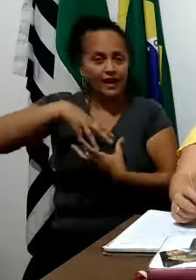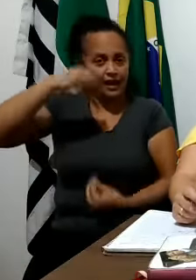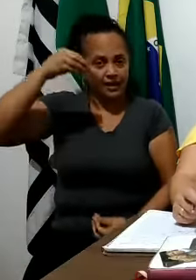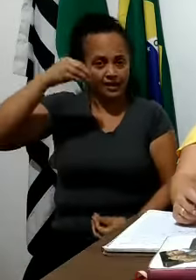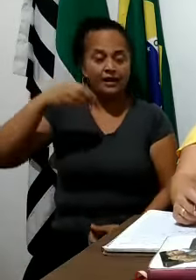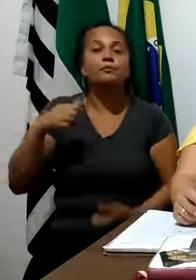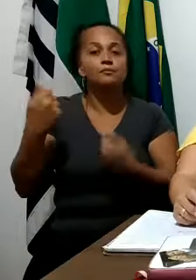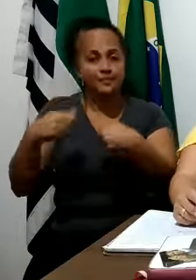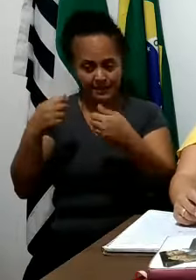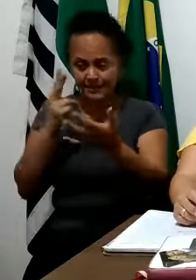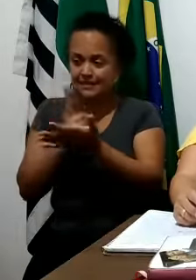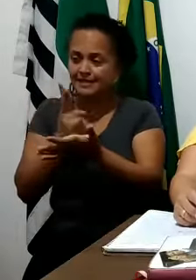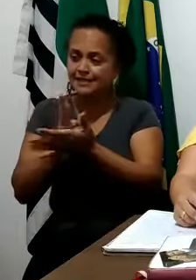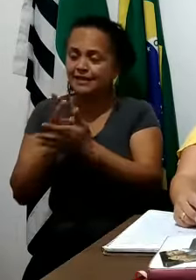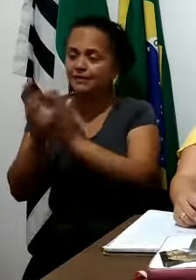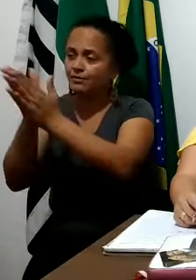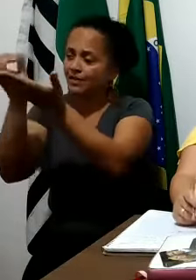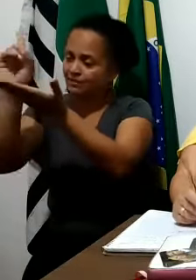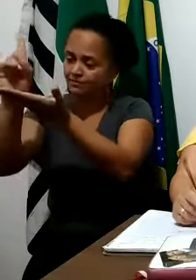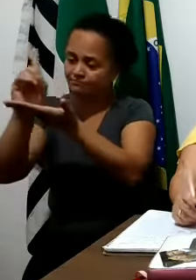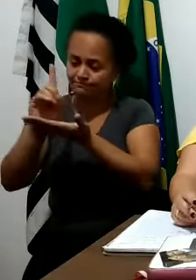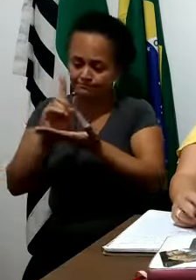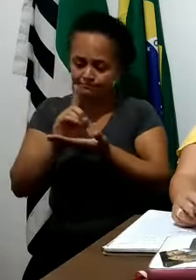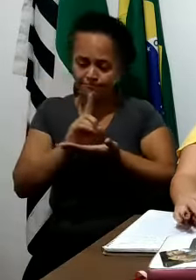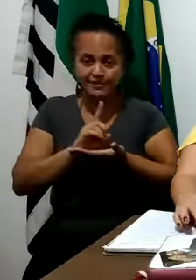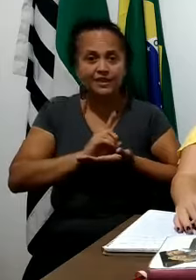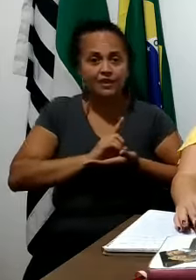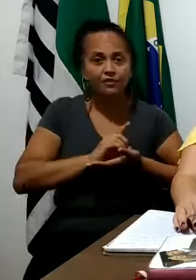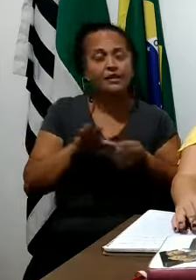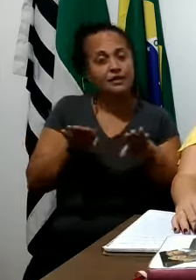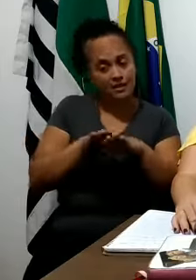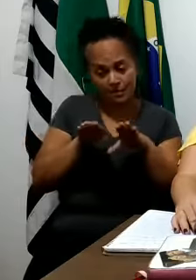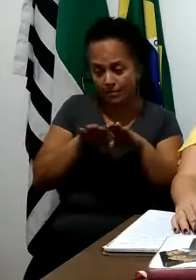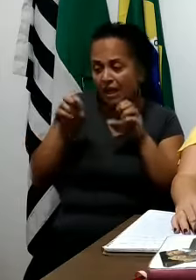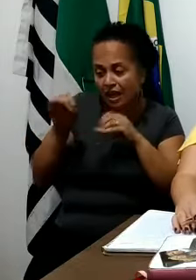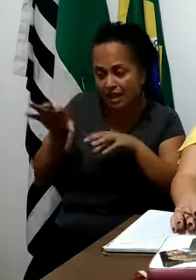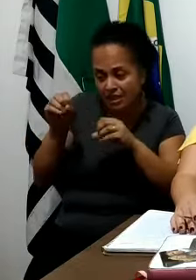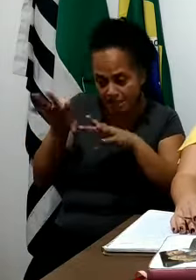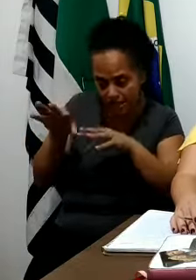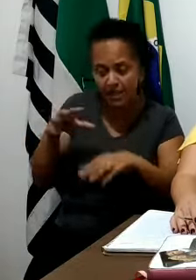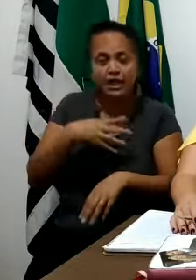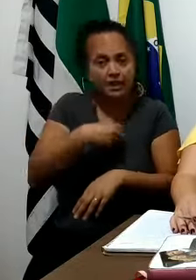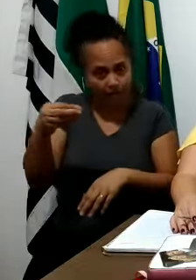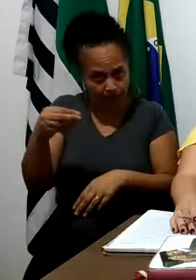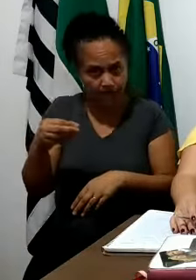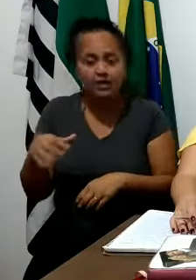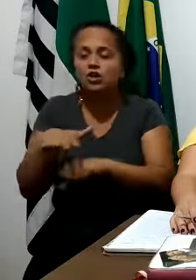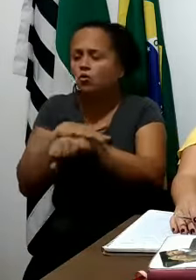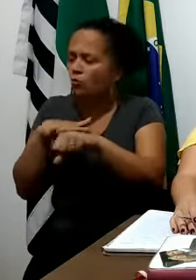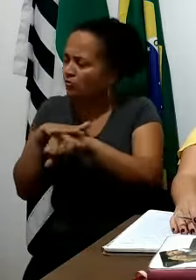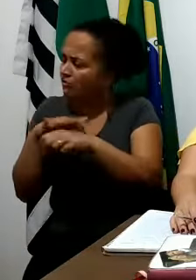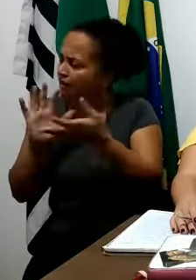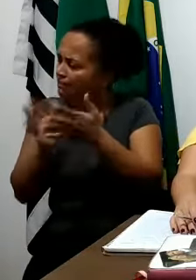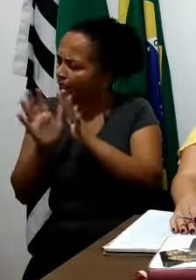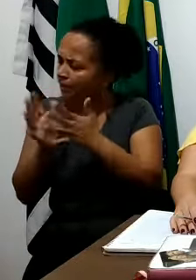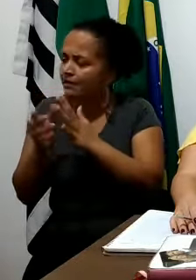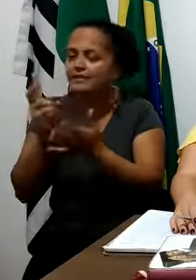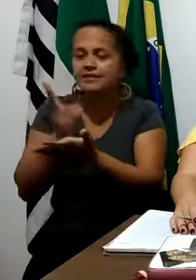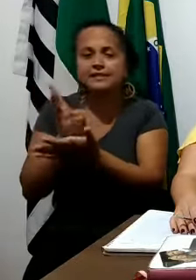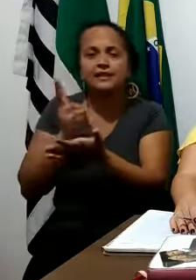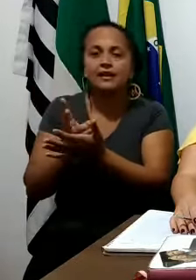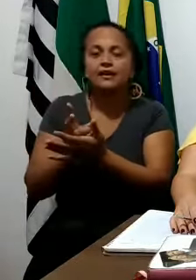e repita-as com frequência aos seus filhos. Converse a respeito delas quando estiver em casa, quando estiver caminhando, quando deitar,